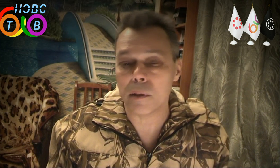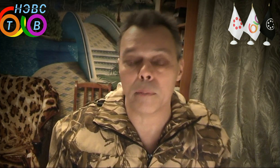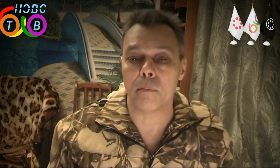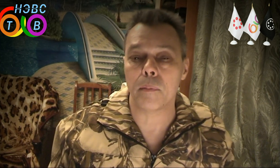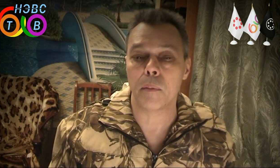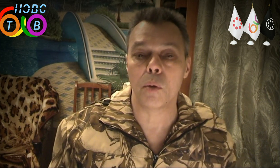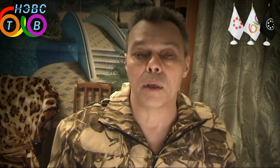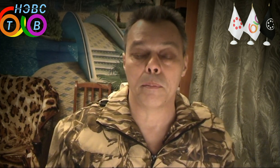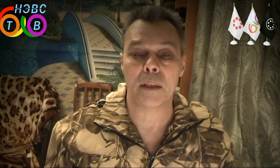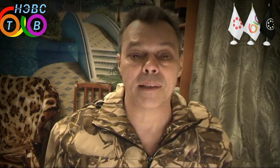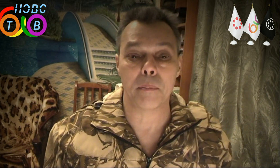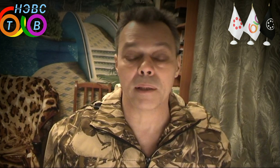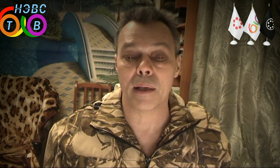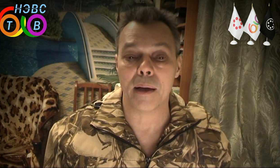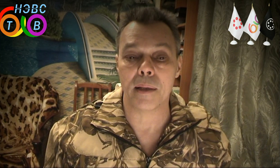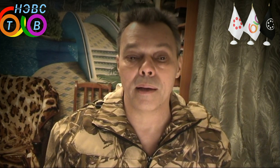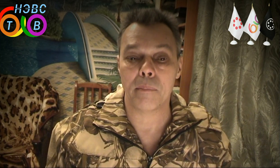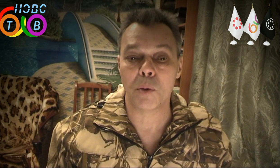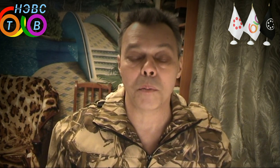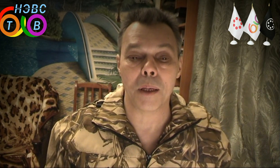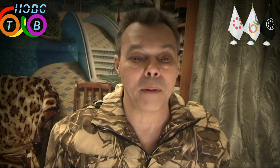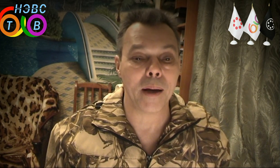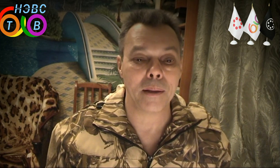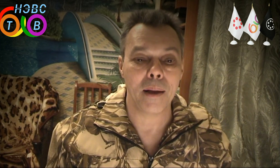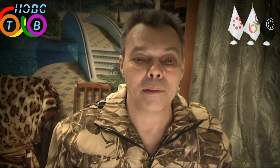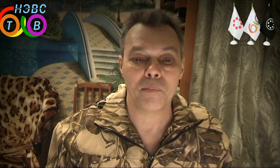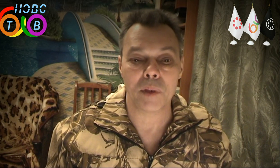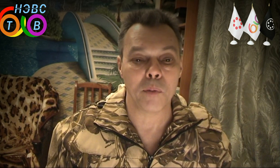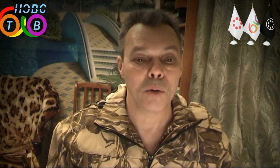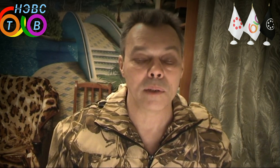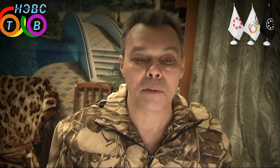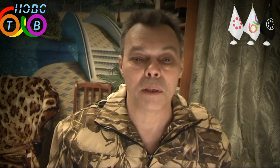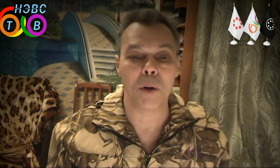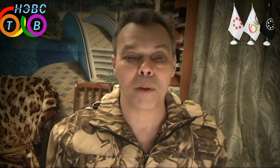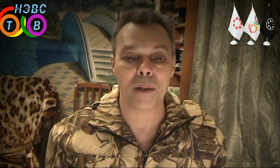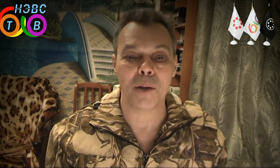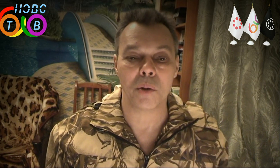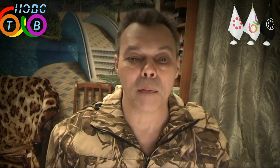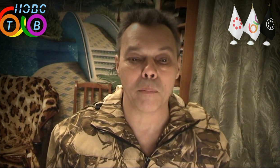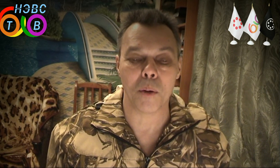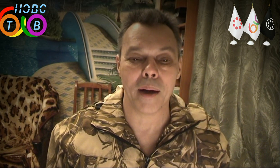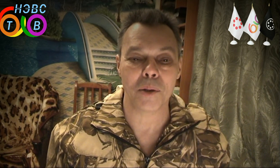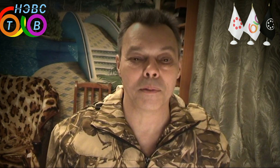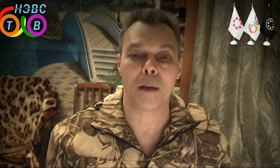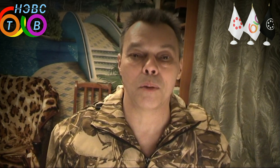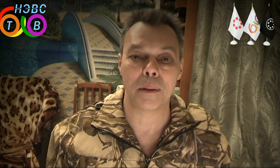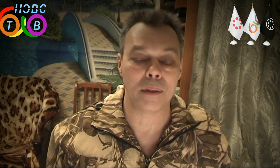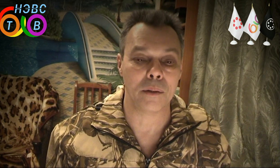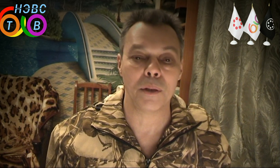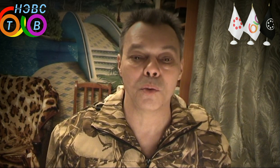жизни многие пытаться предлагать подобные обряды, тем более услышавшие мою передачу, как попугаи, чтобы заработать деньгу,